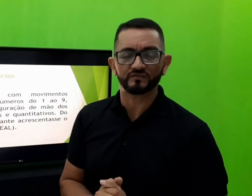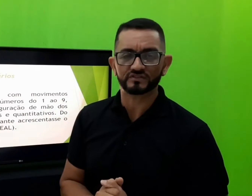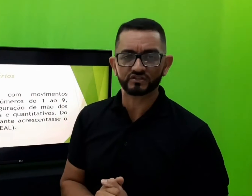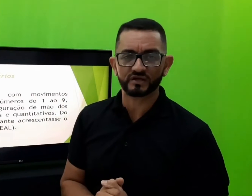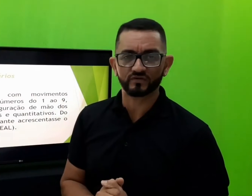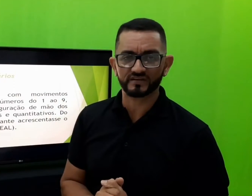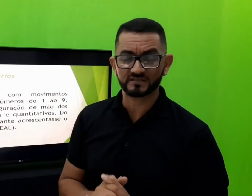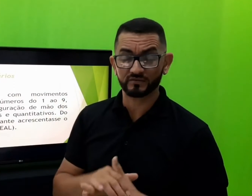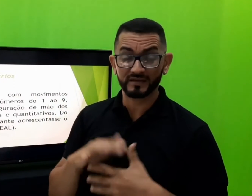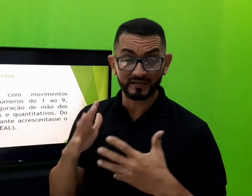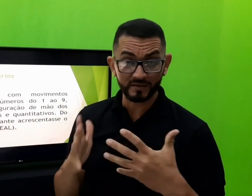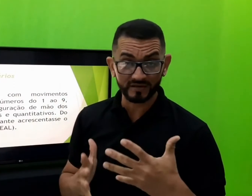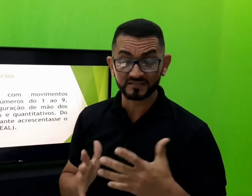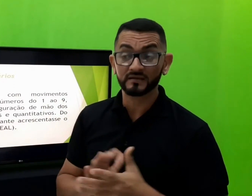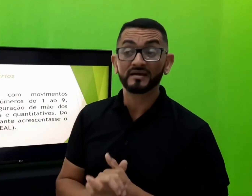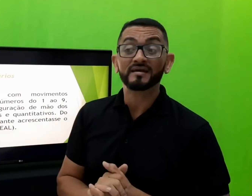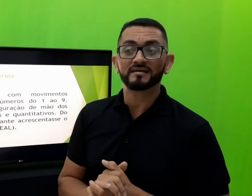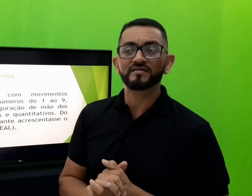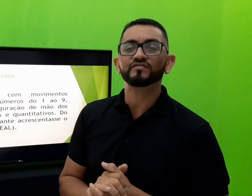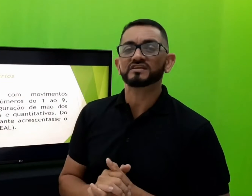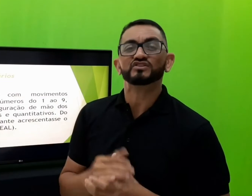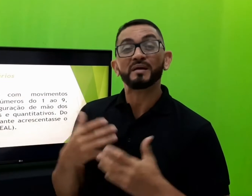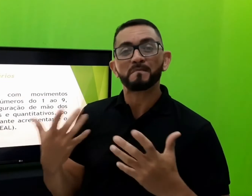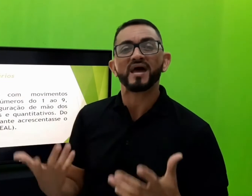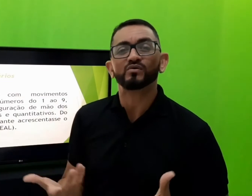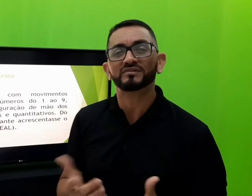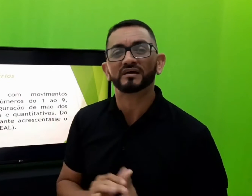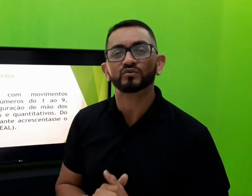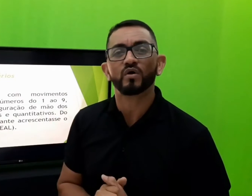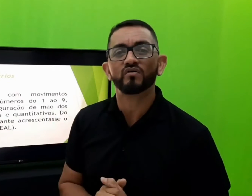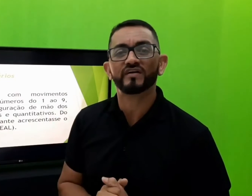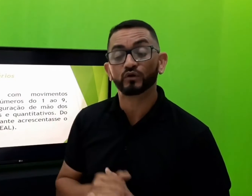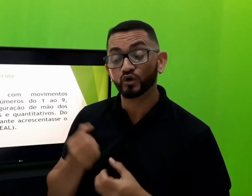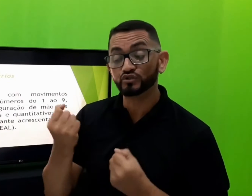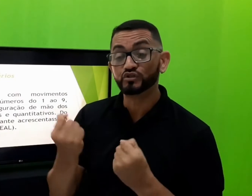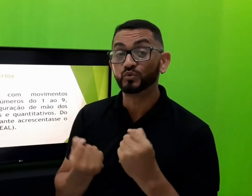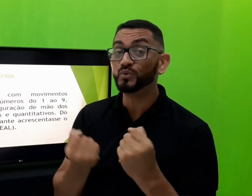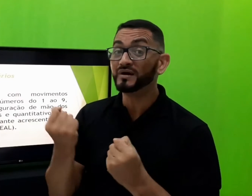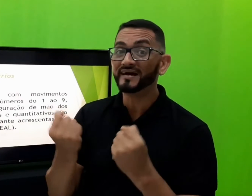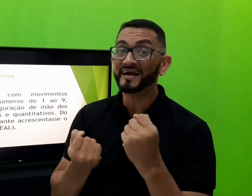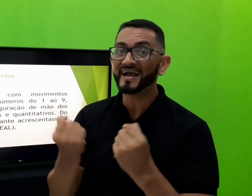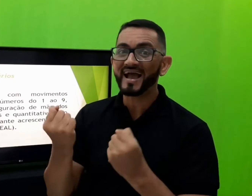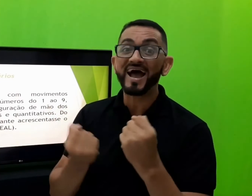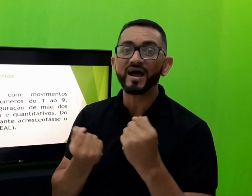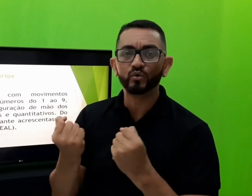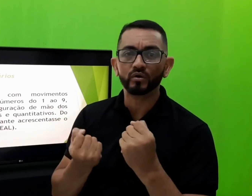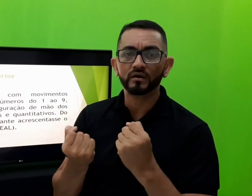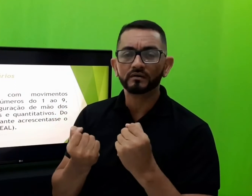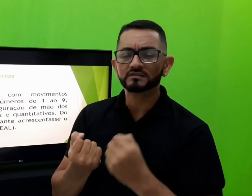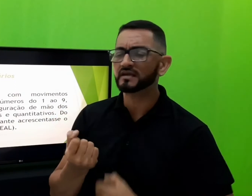você está conversando em Libras, que você está perguntando qual o valor de um carro,